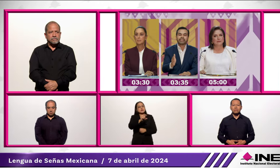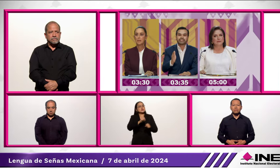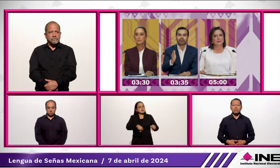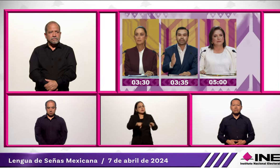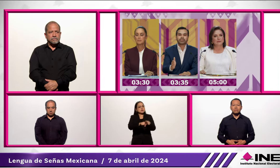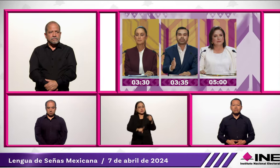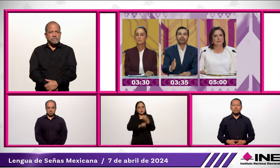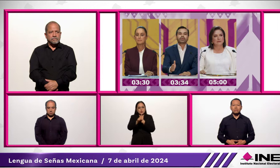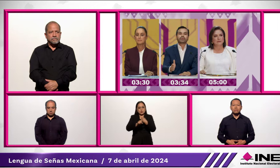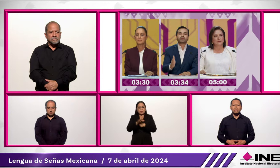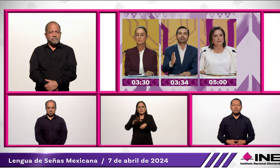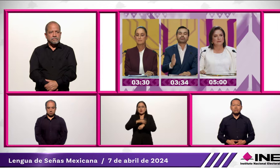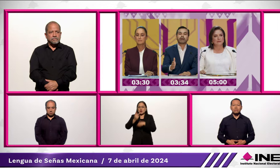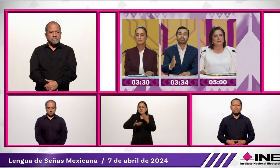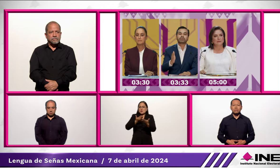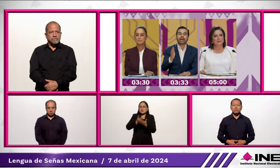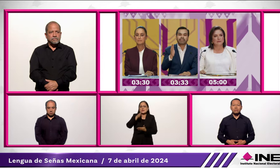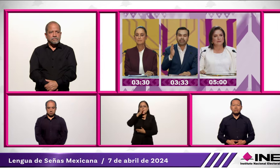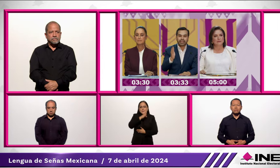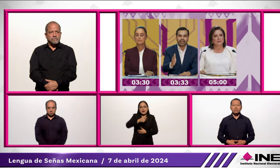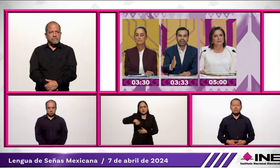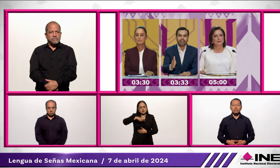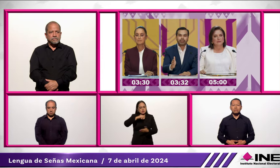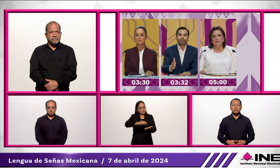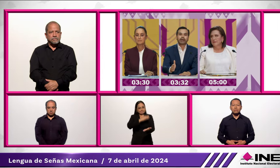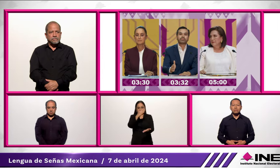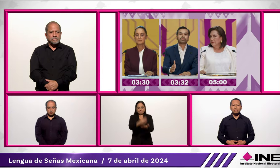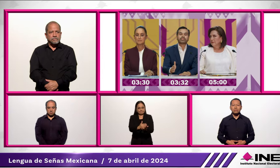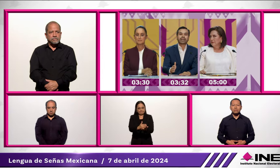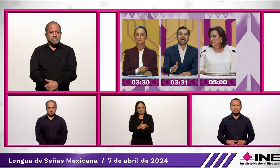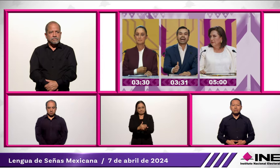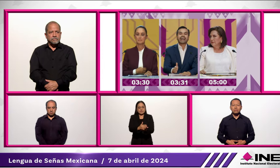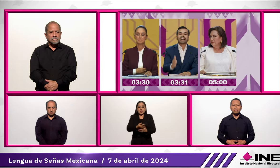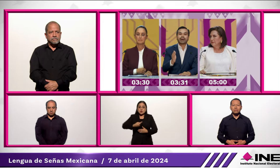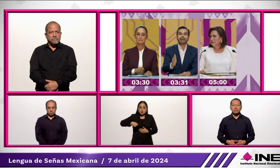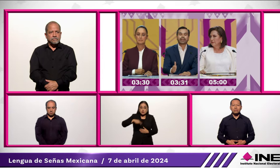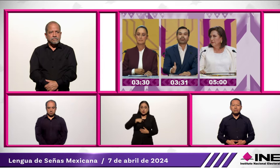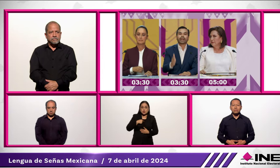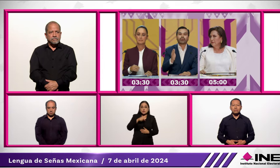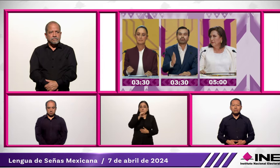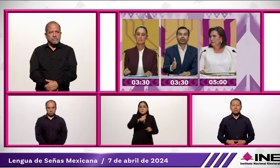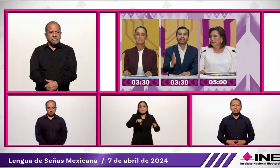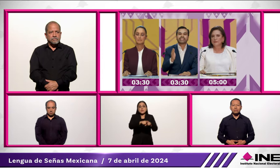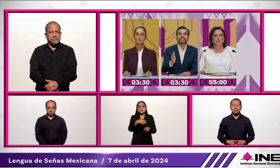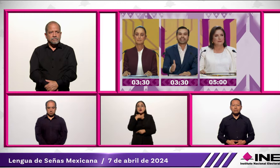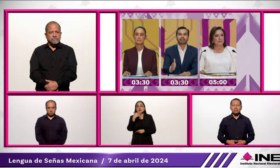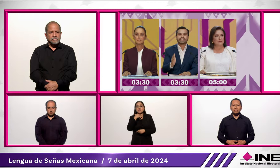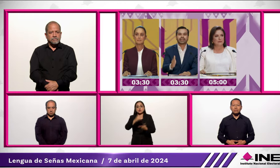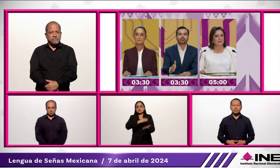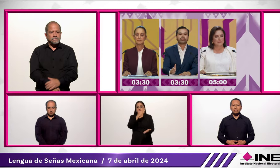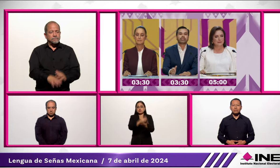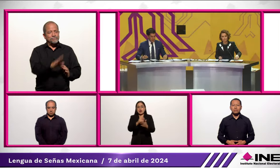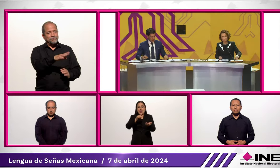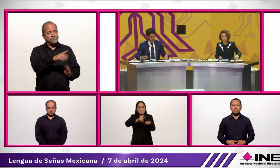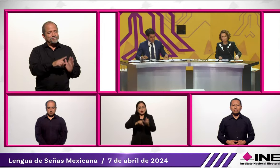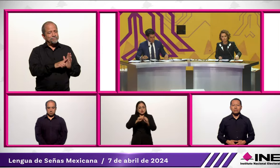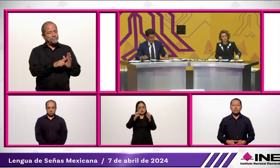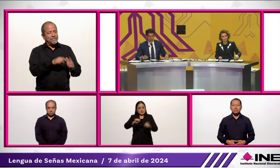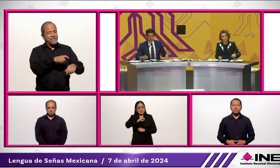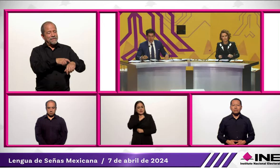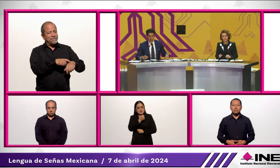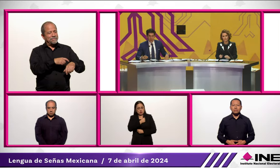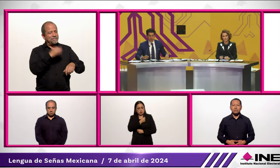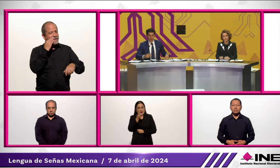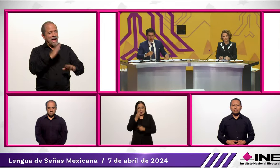mal financiamiento. Nosotros los vamos a frenar, vamos a acabar con la corrupción en el sistema de salud. Máynez, que